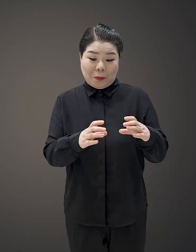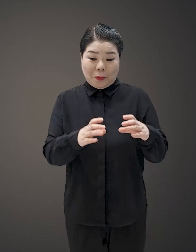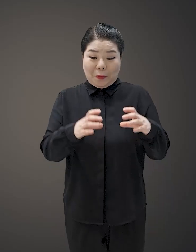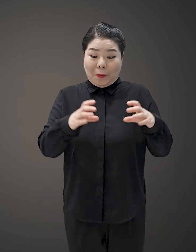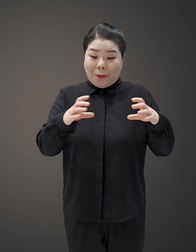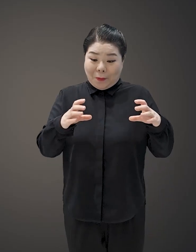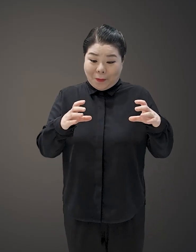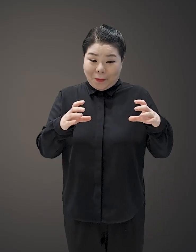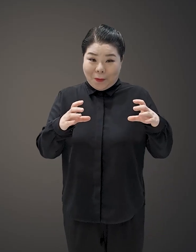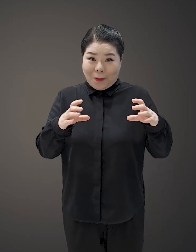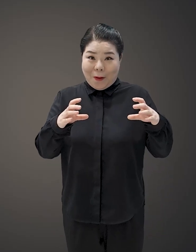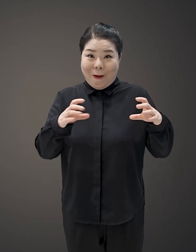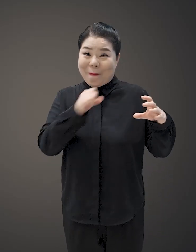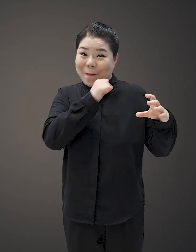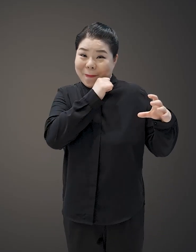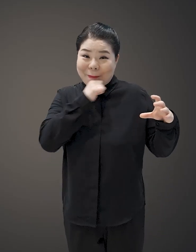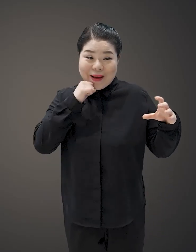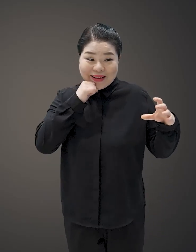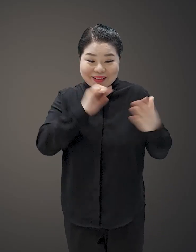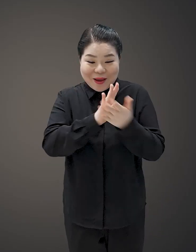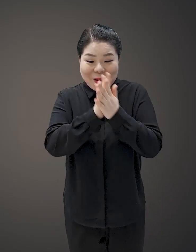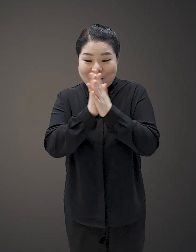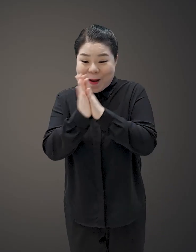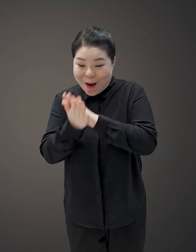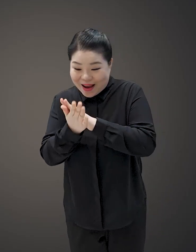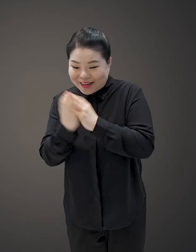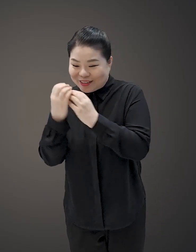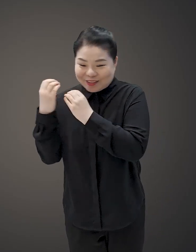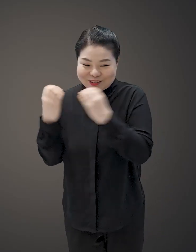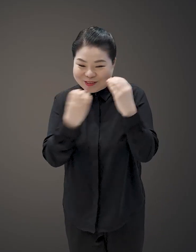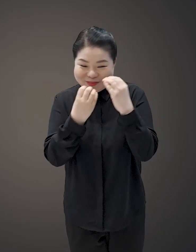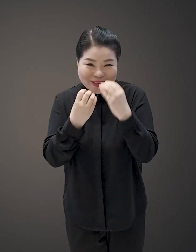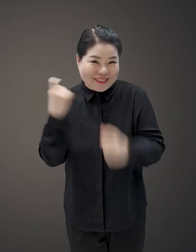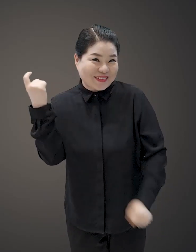드득 저어 맛있는 수박이 내는 소리.